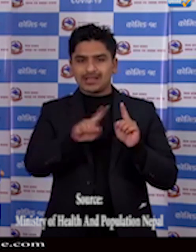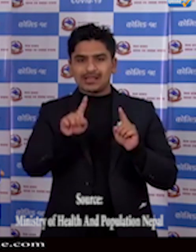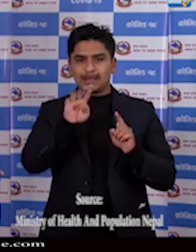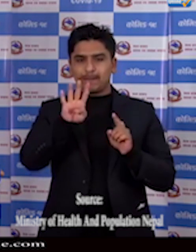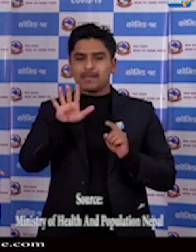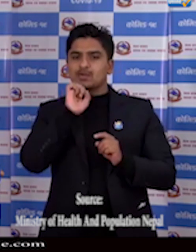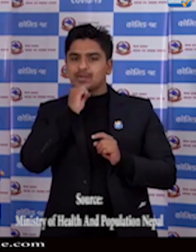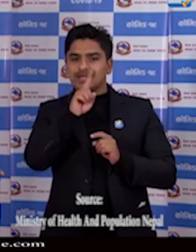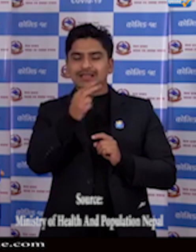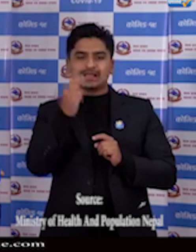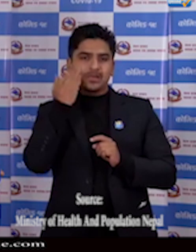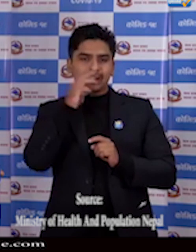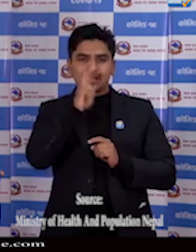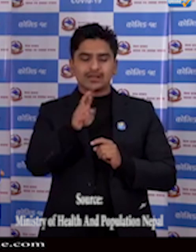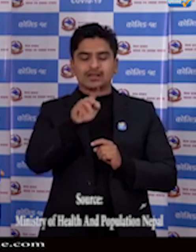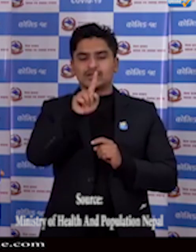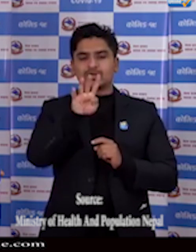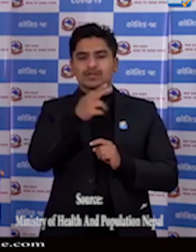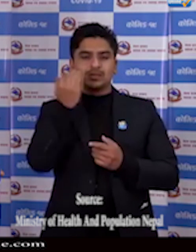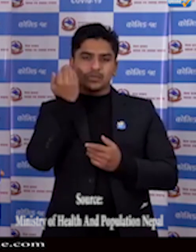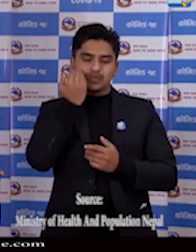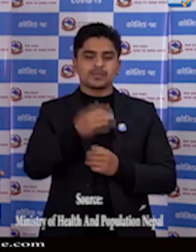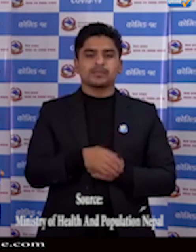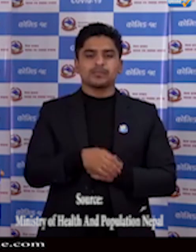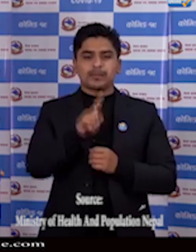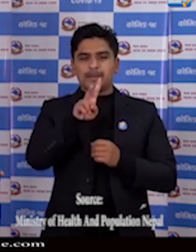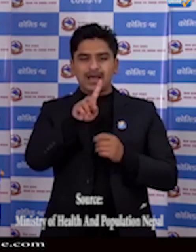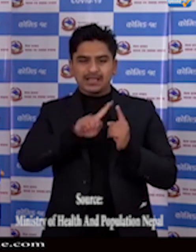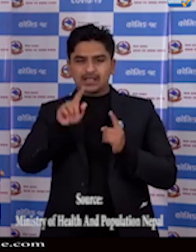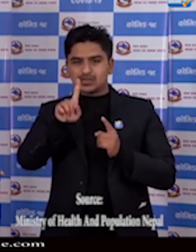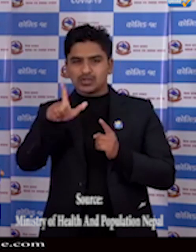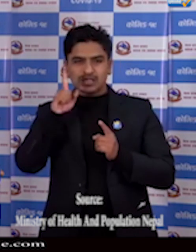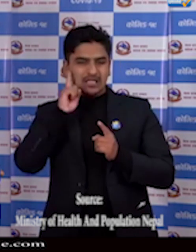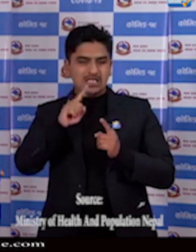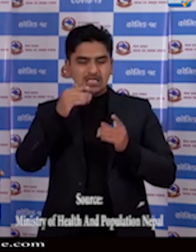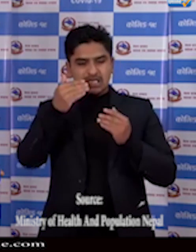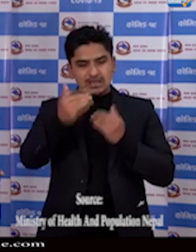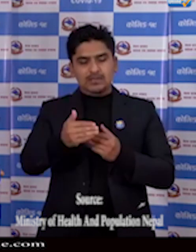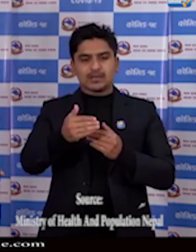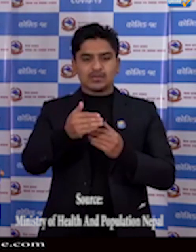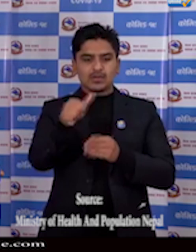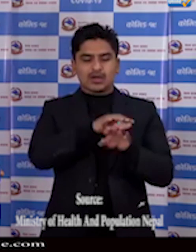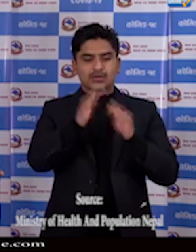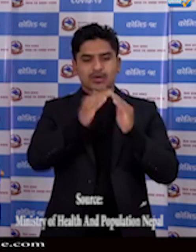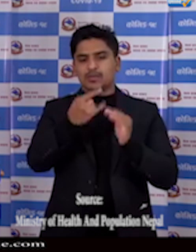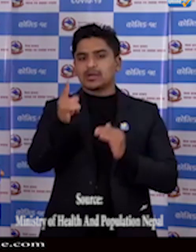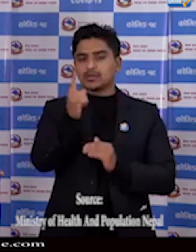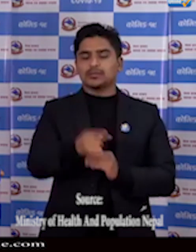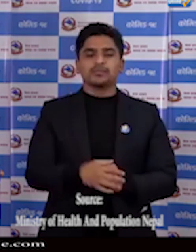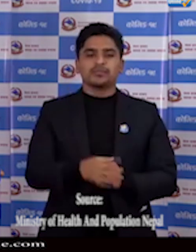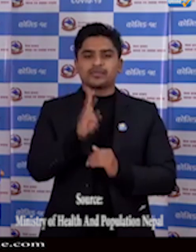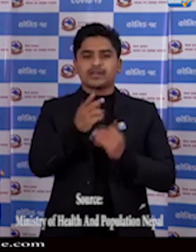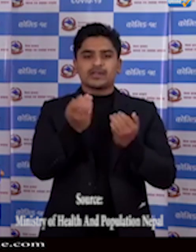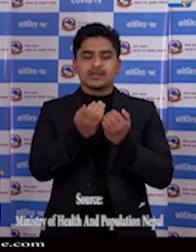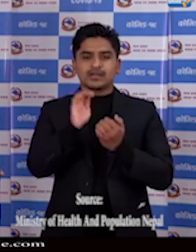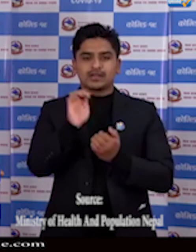18-45 उमेरका 1 महिला र 14 पुरुषहरू 12-देखि 17 दिनको अवधि पार गरेर उहाँहरू घर फर्कनु भएको हो। त्यसै